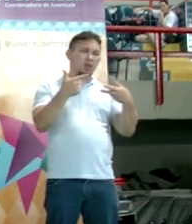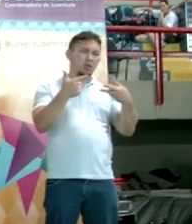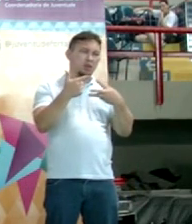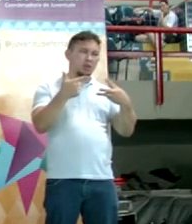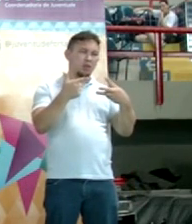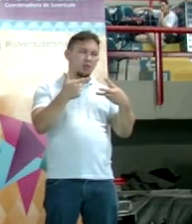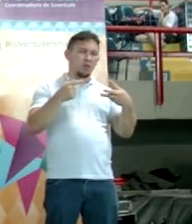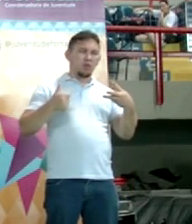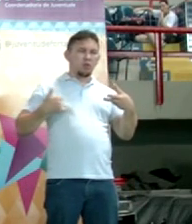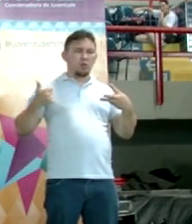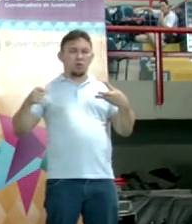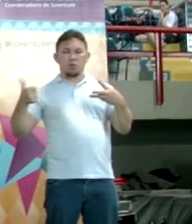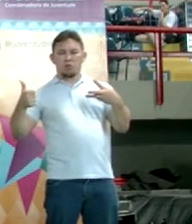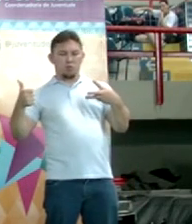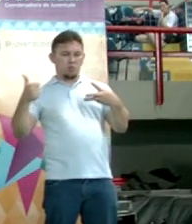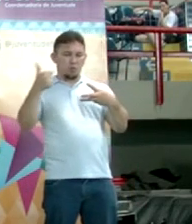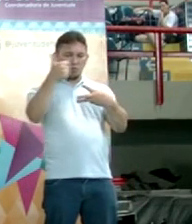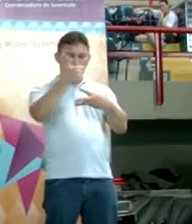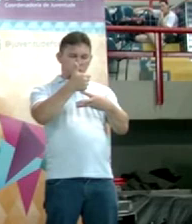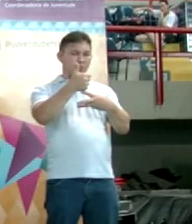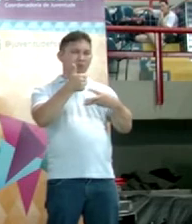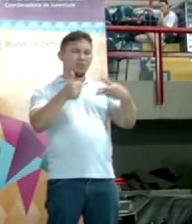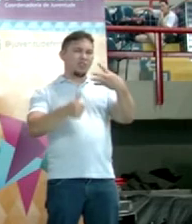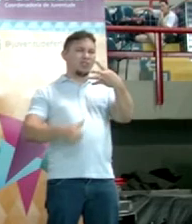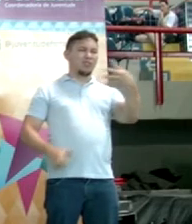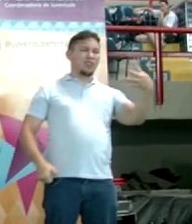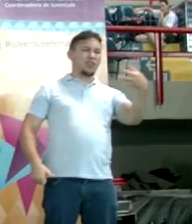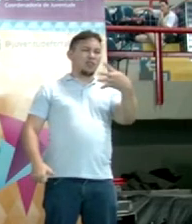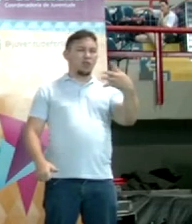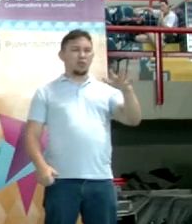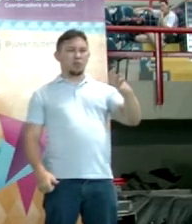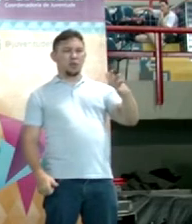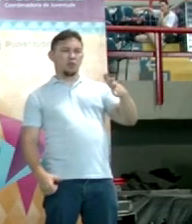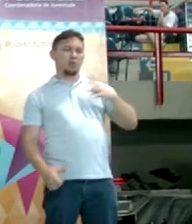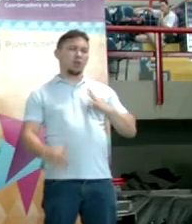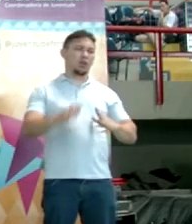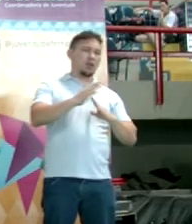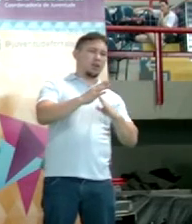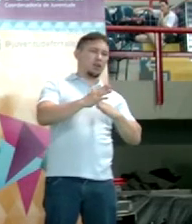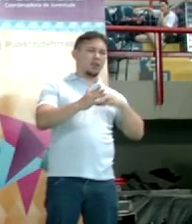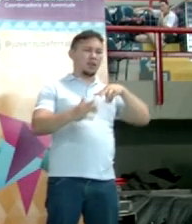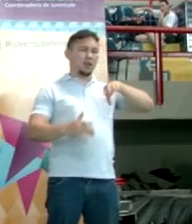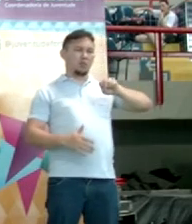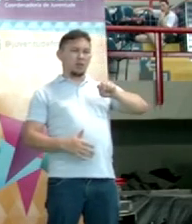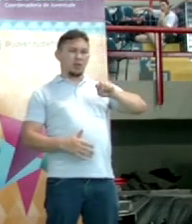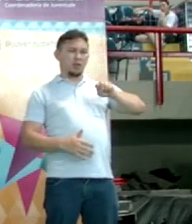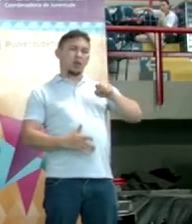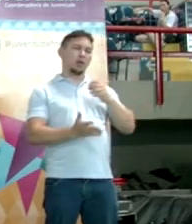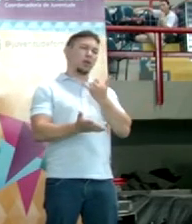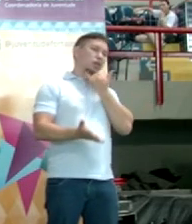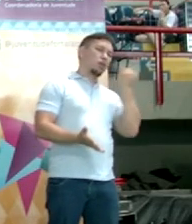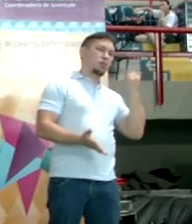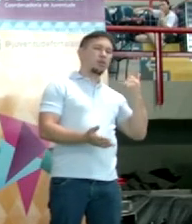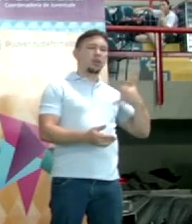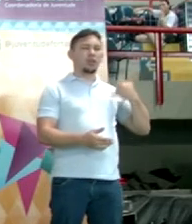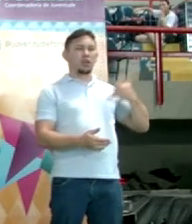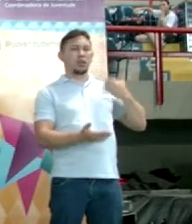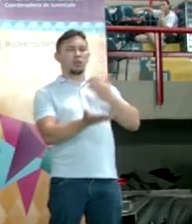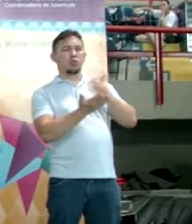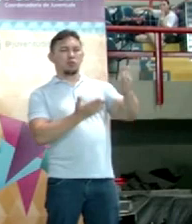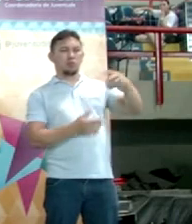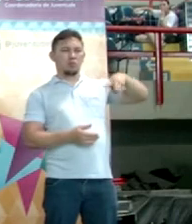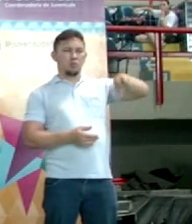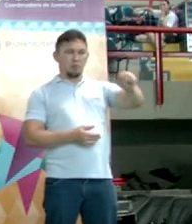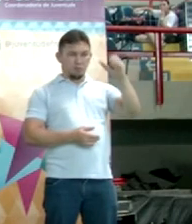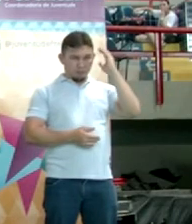né? 35 anos. E 500 por 12 daria o quê? Daria algo em torno de 250 por